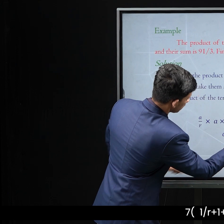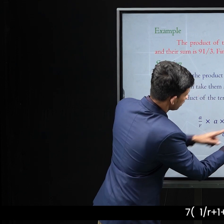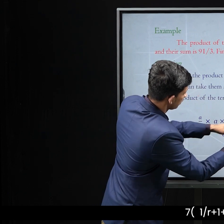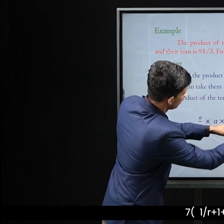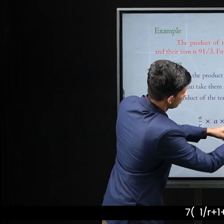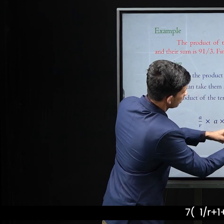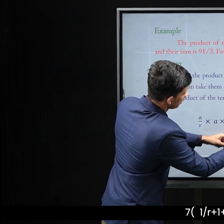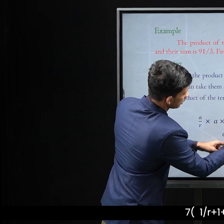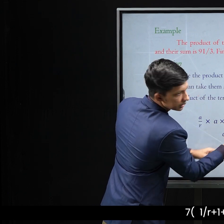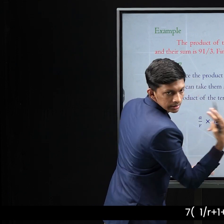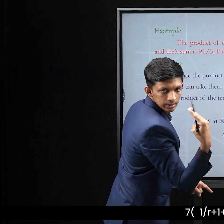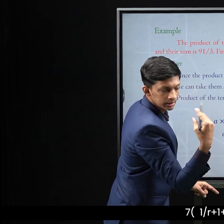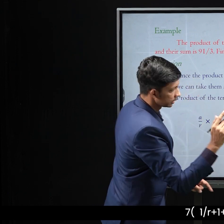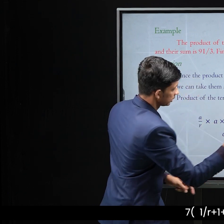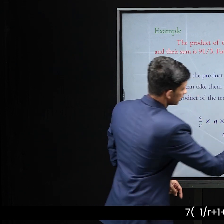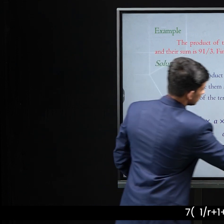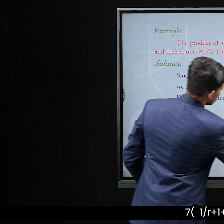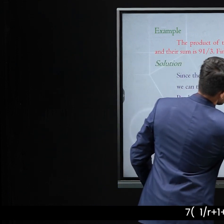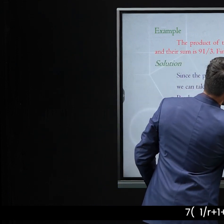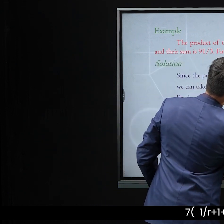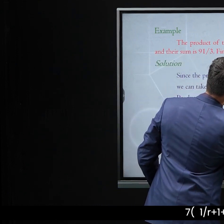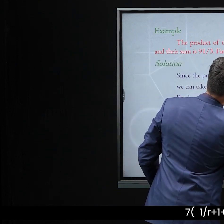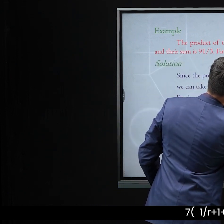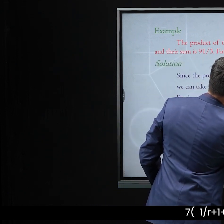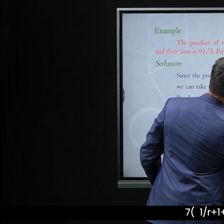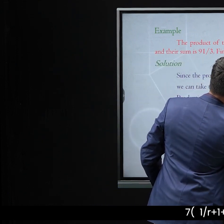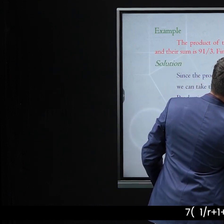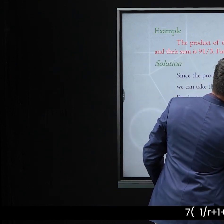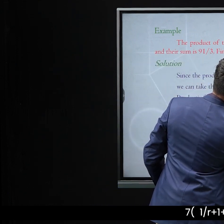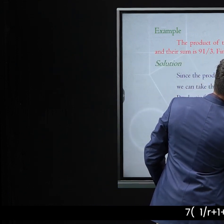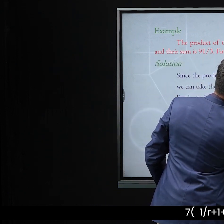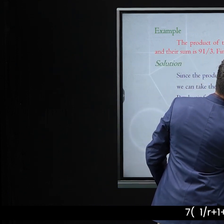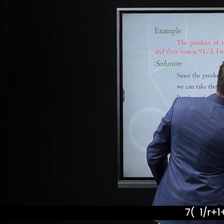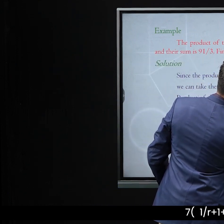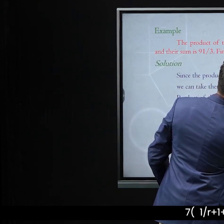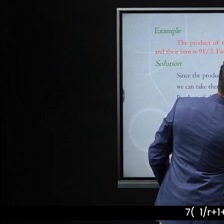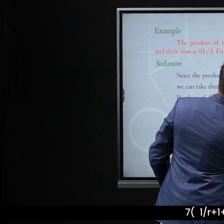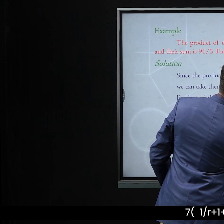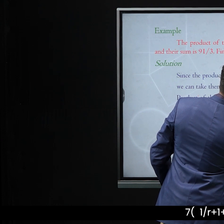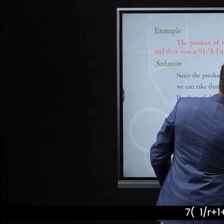ಇಂಟು 1/6 ಪ್ಲಸ್ 1 ಪ್ಲಸ್ 6 ಇಂಟು ಇಸ್ಕ್ವಲ್ ಟು 91/3 ಗುಣಿಸಿ.